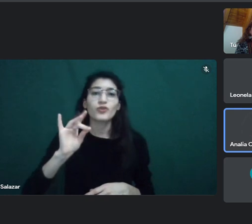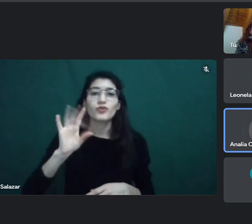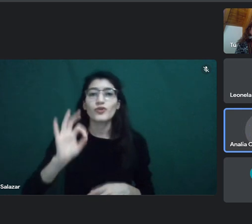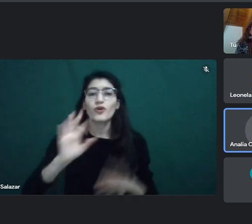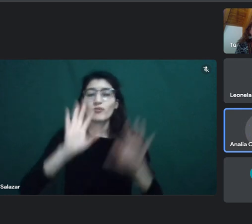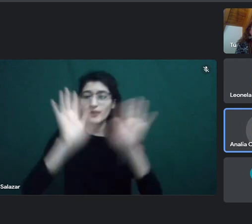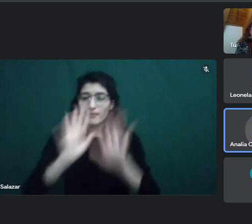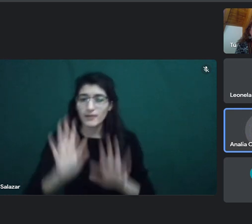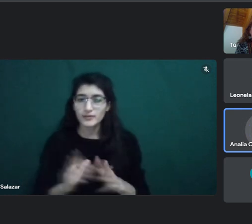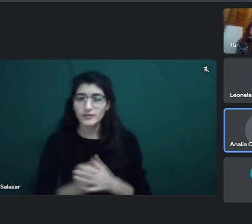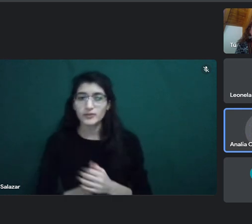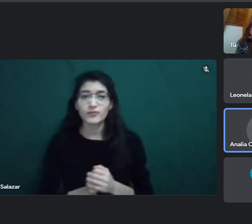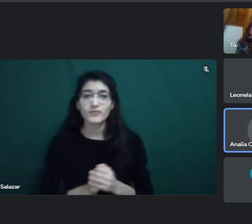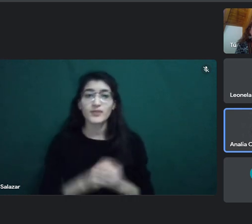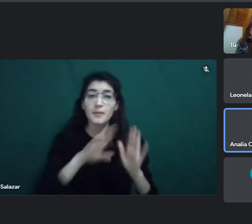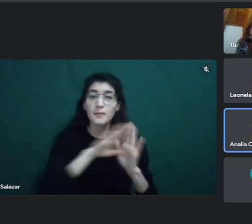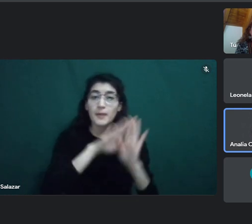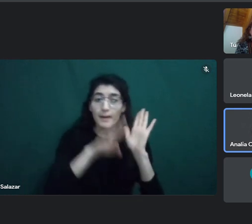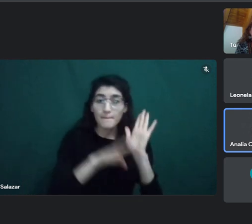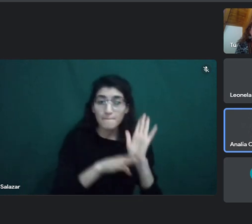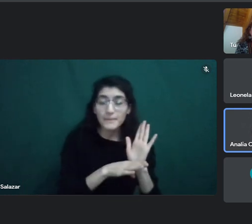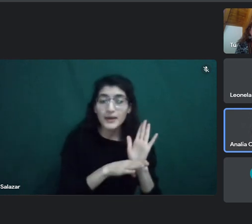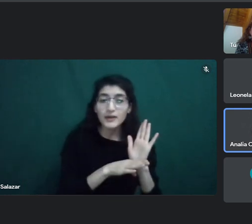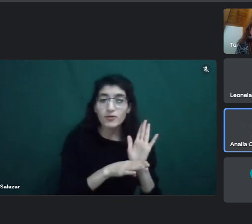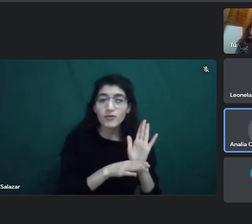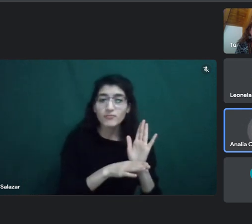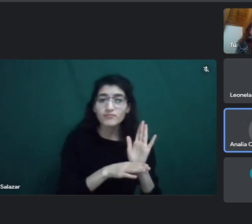Las oportunidades